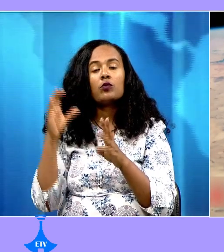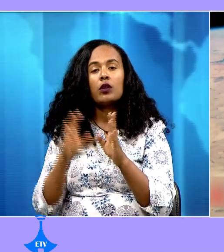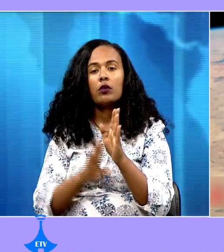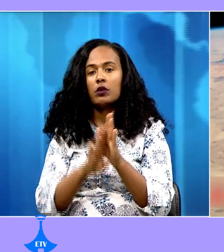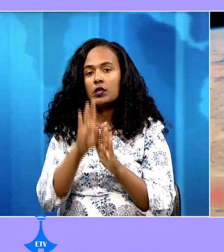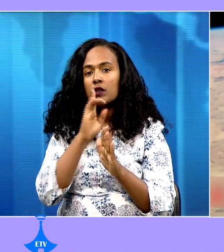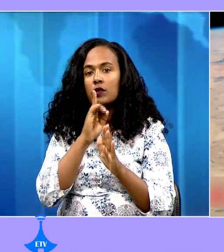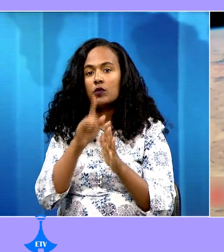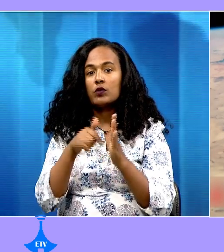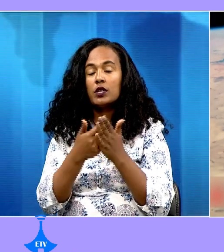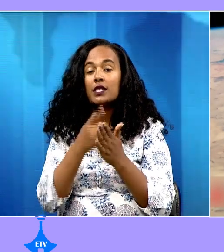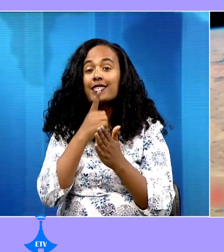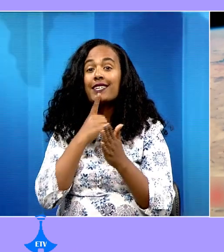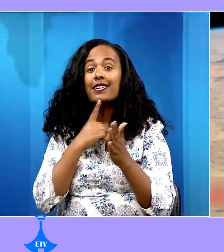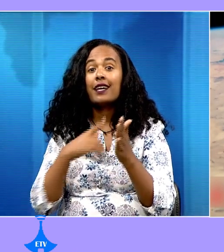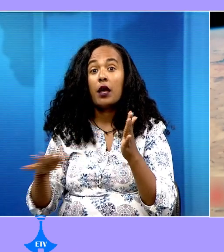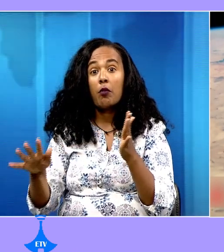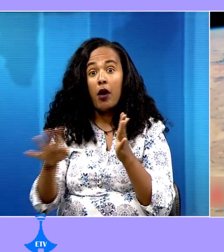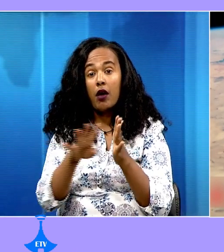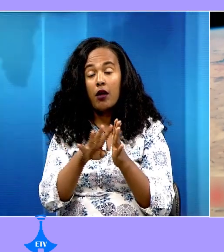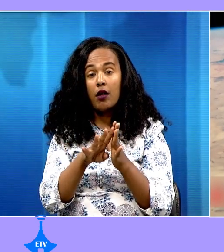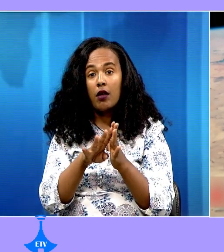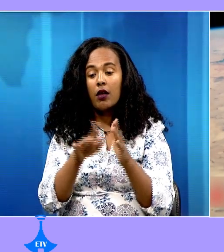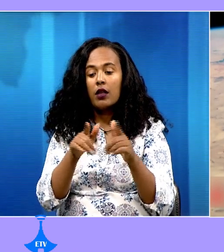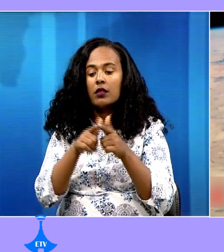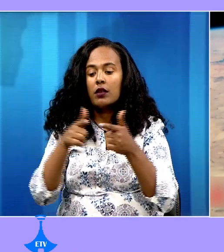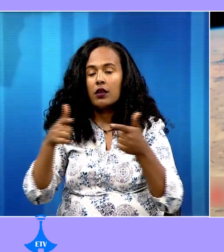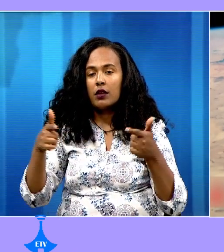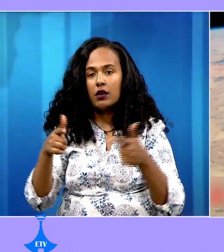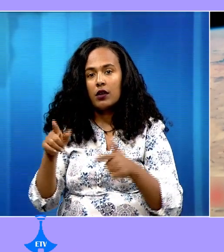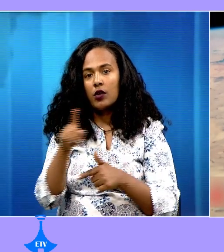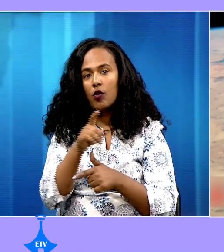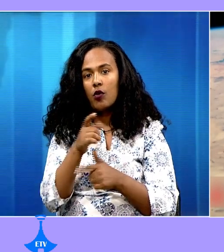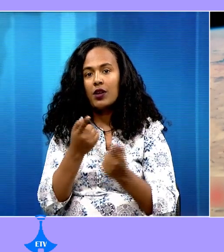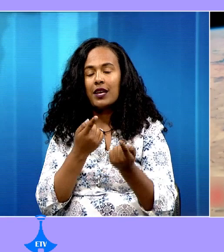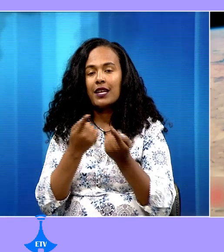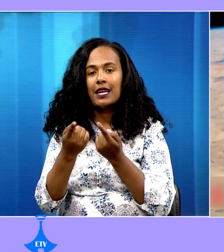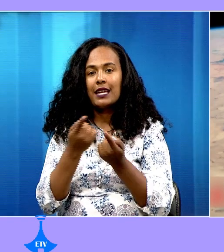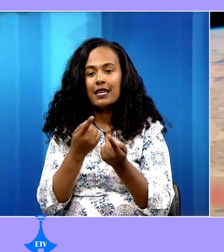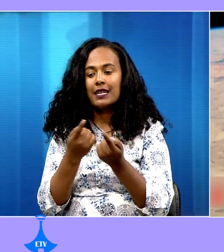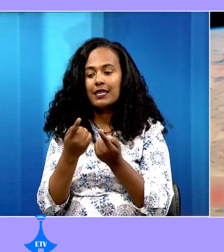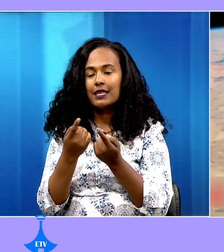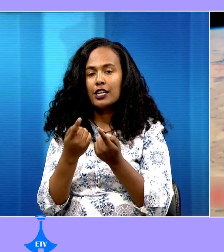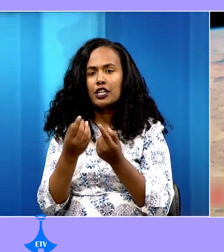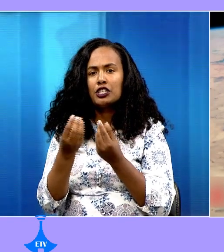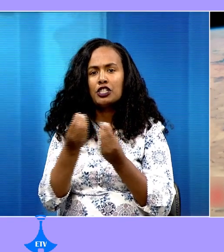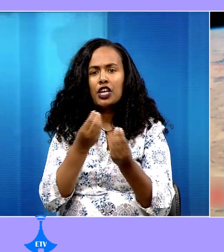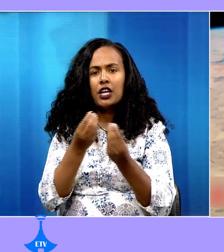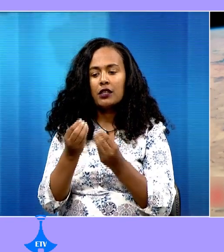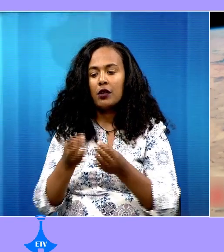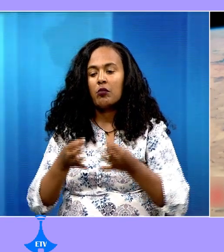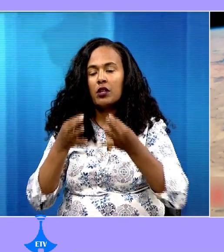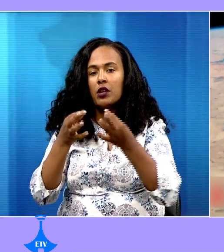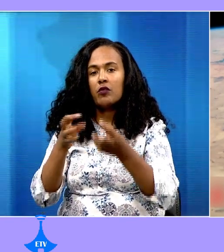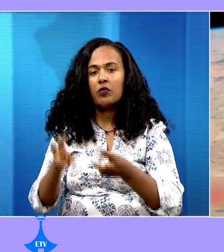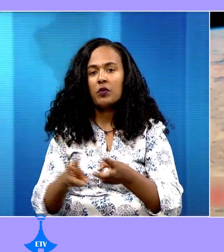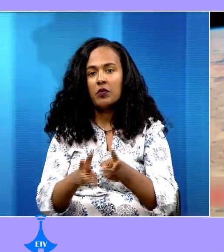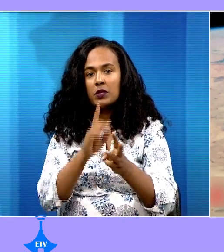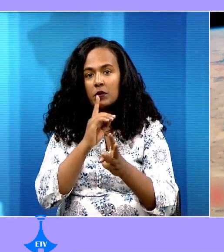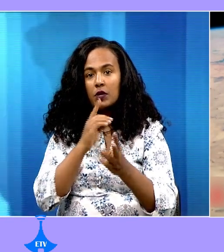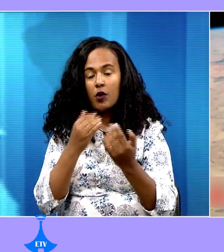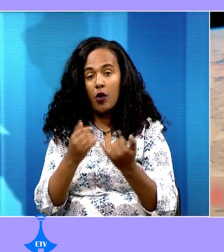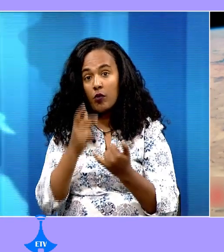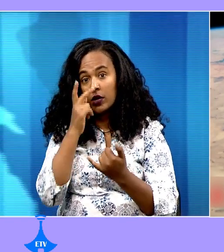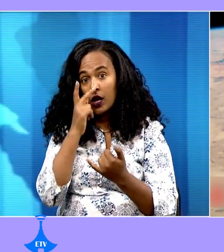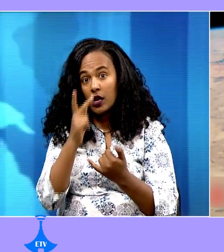ቀይ ባህር ቀለል ባለመልኩ ትልቅ የሆነ ንግድ ሸቀጥ የሚተላለፍበት መስመር ነው። አሁን እያየህ